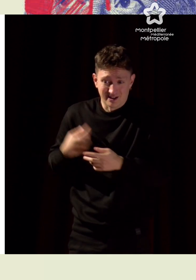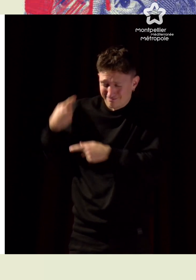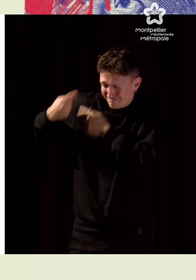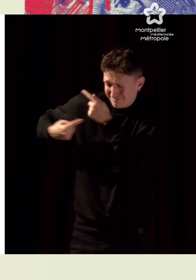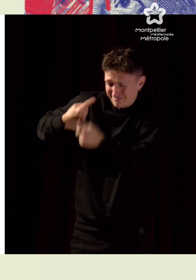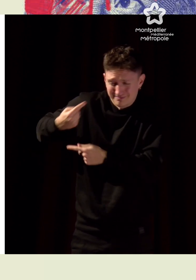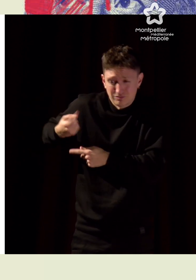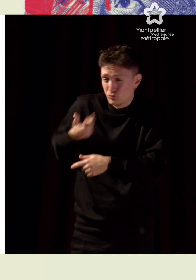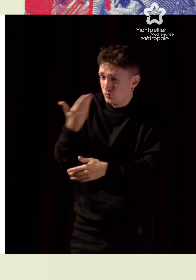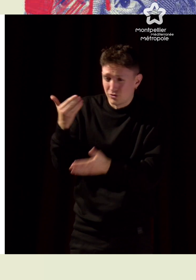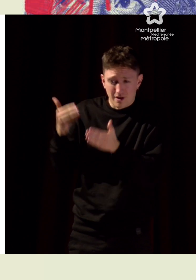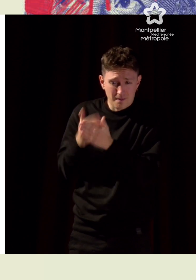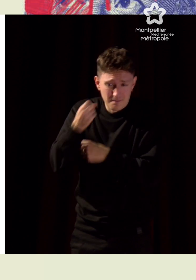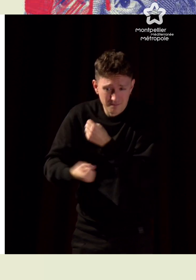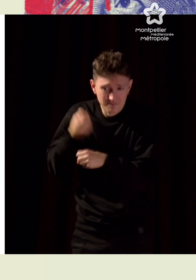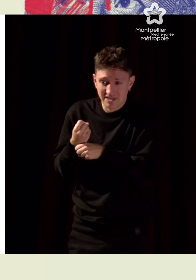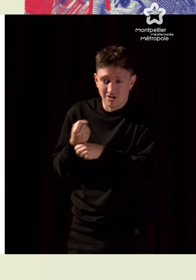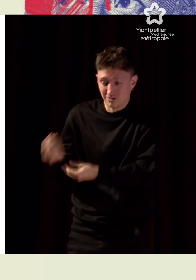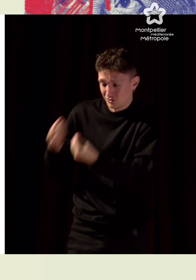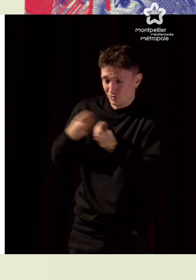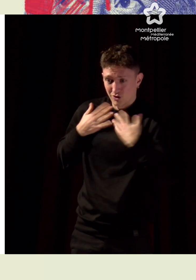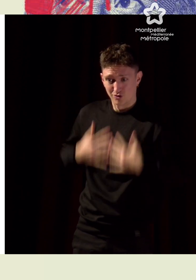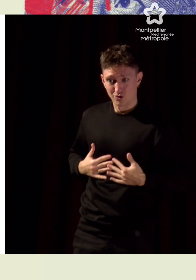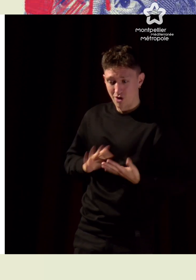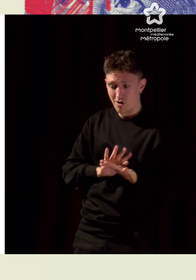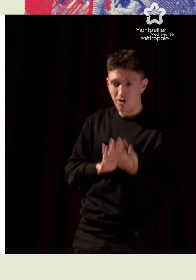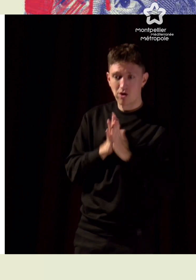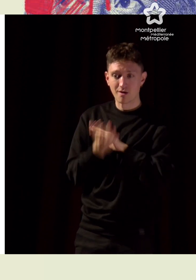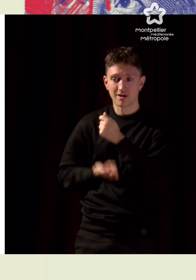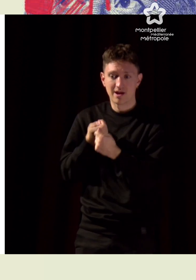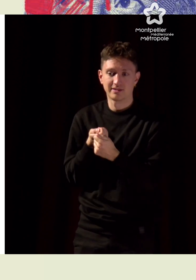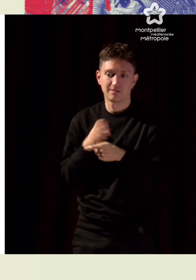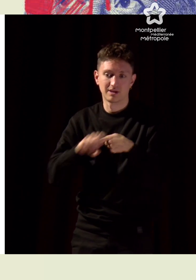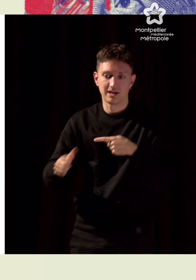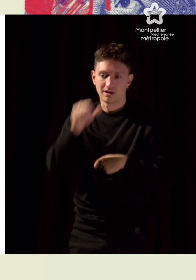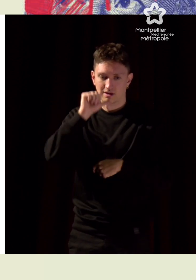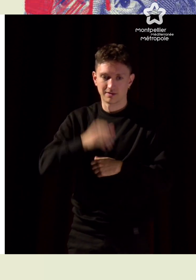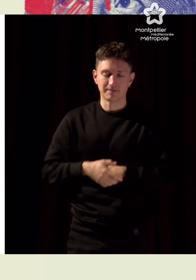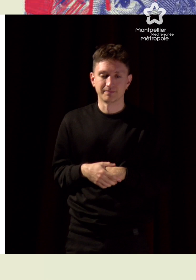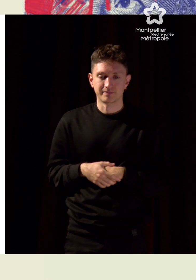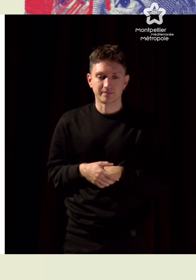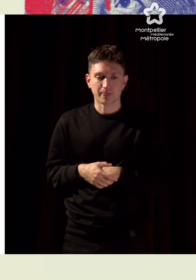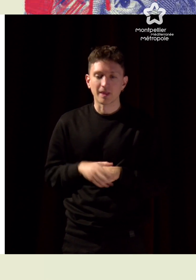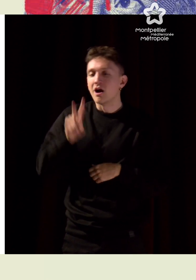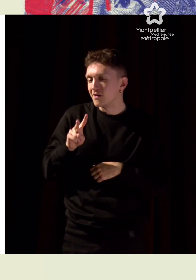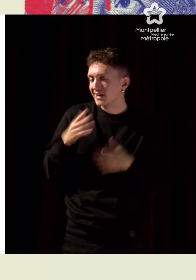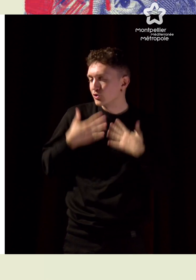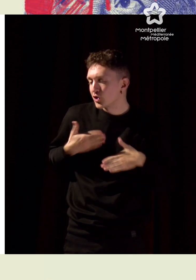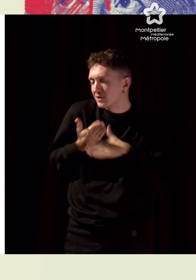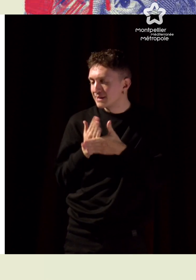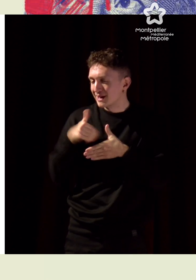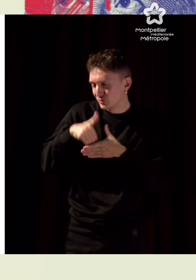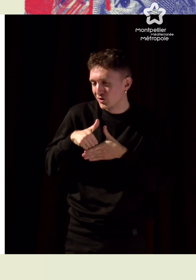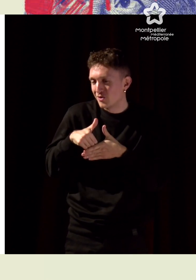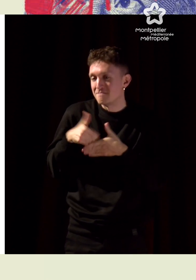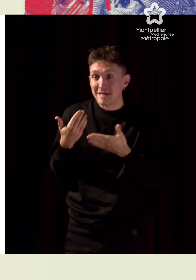une mutation qui permet de digérer le lait. Alors la mutation, elle existait déjà. les gens se sont mis